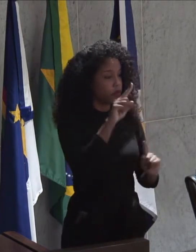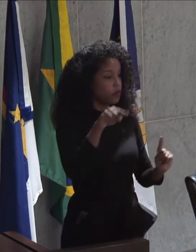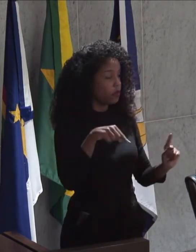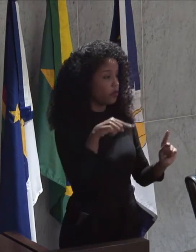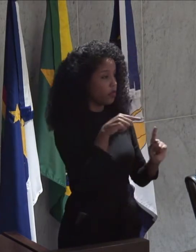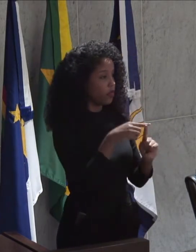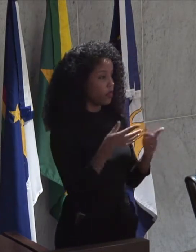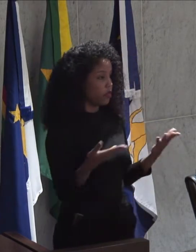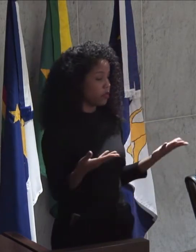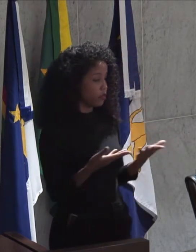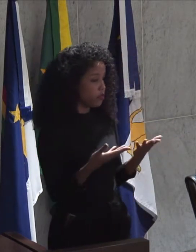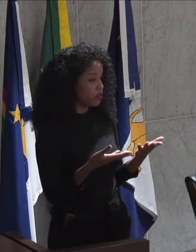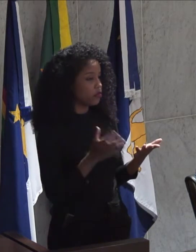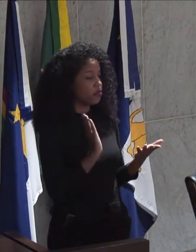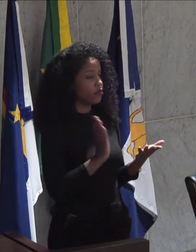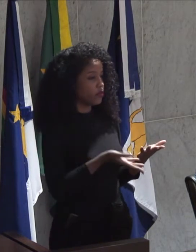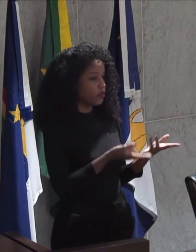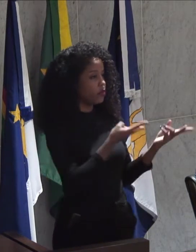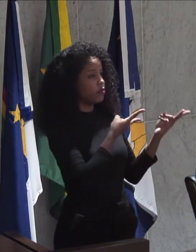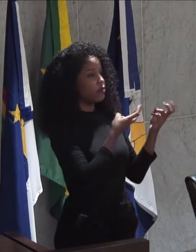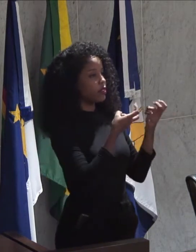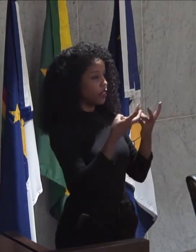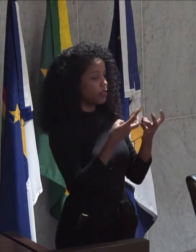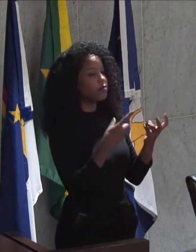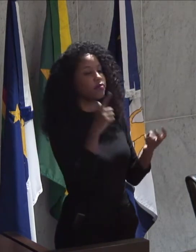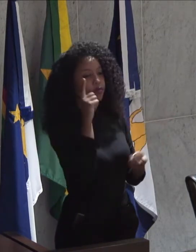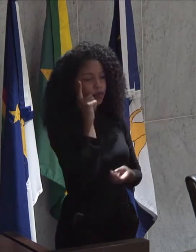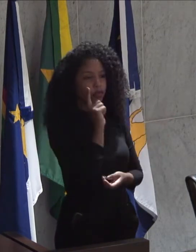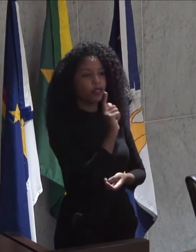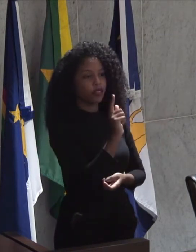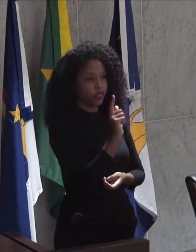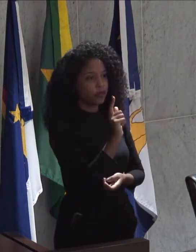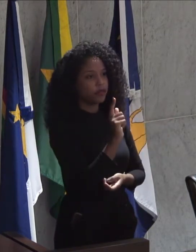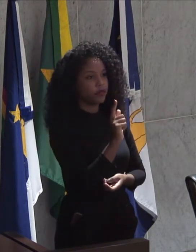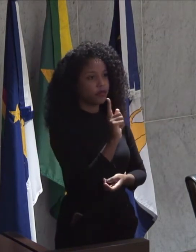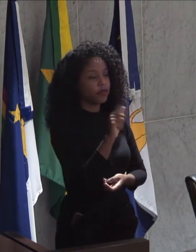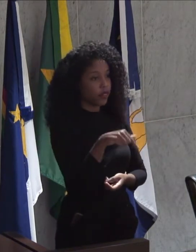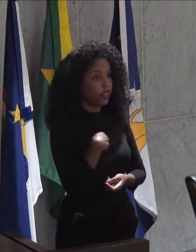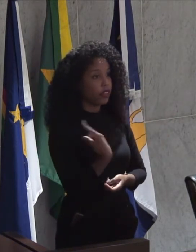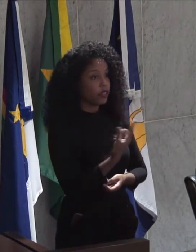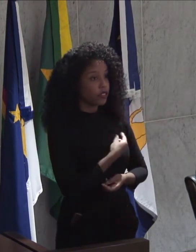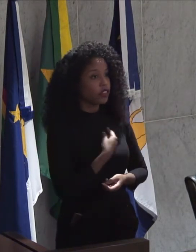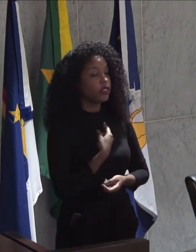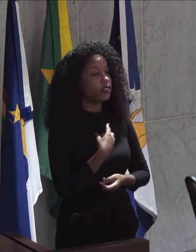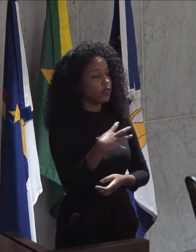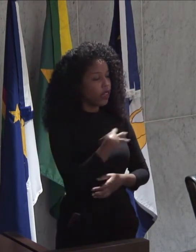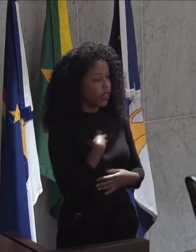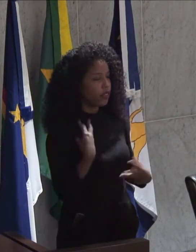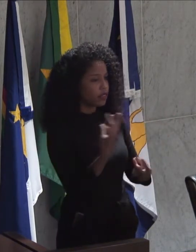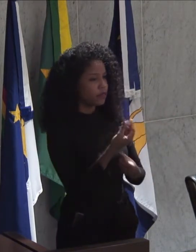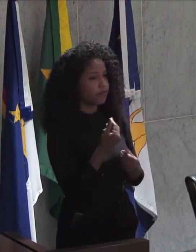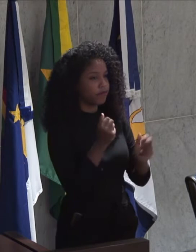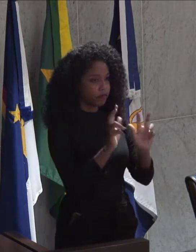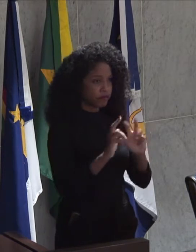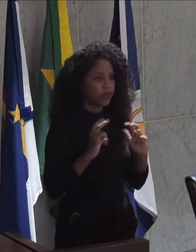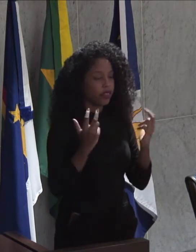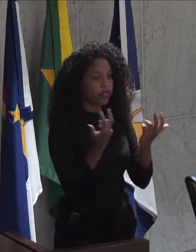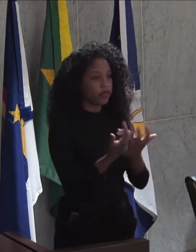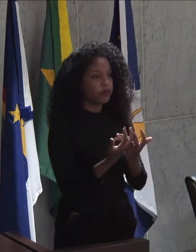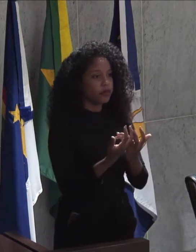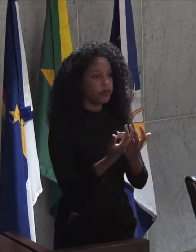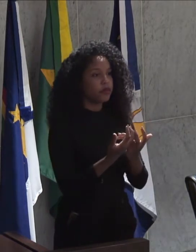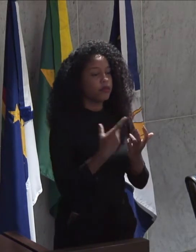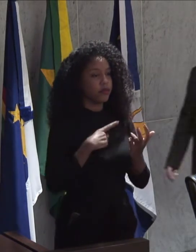Doriel, já vejo sendo alcançado, da gente estar sensibilizando a Assembleia Legislativa através da